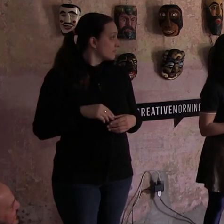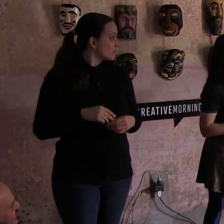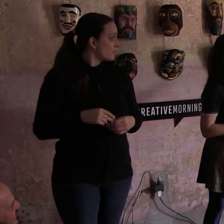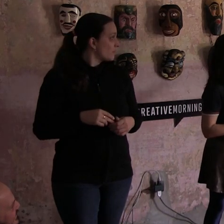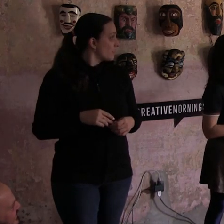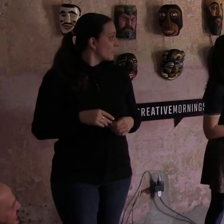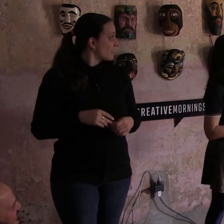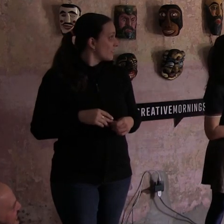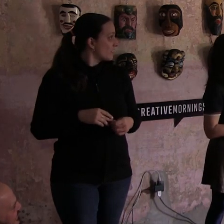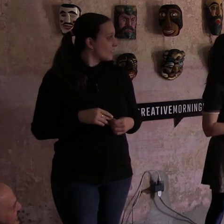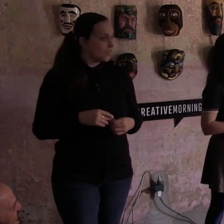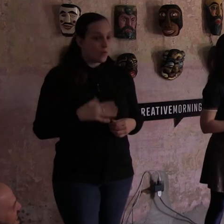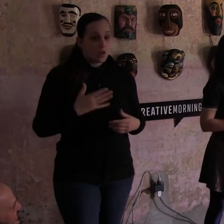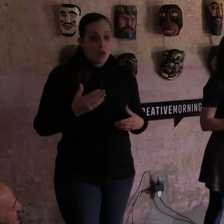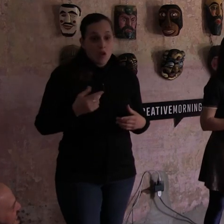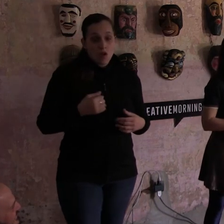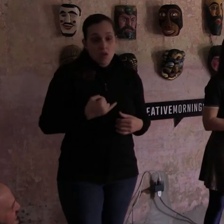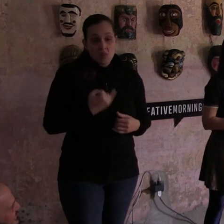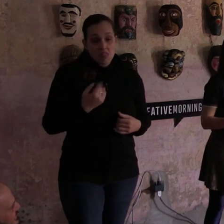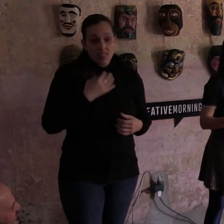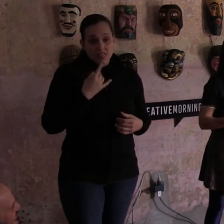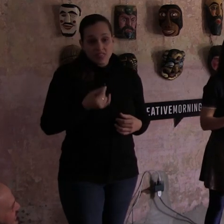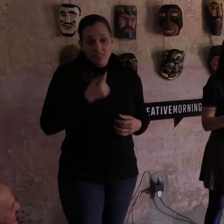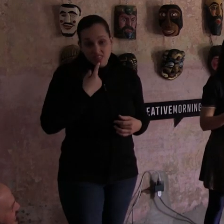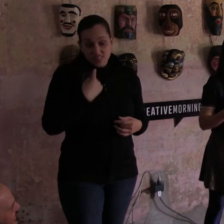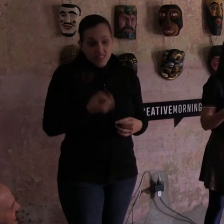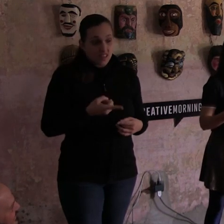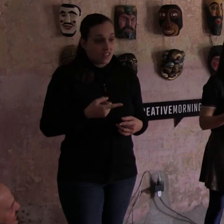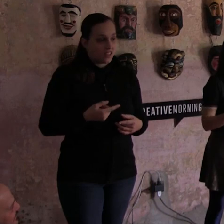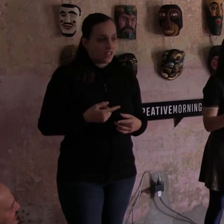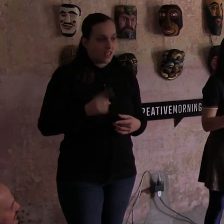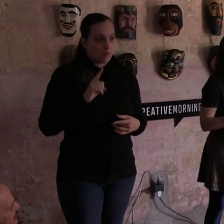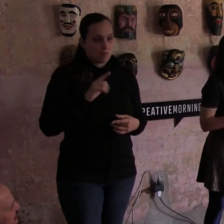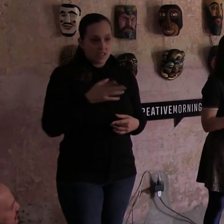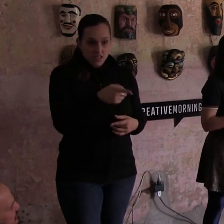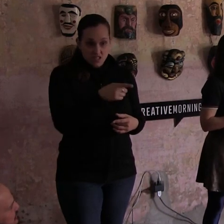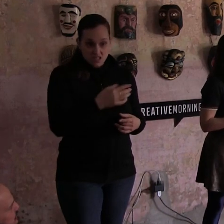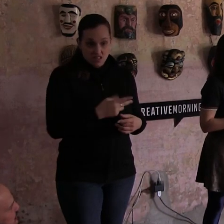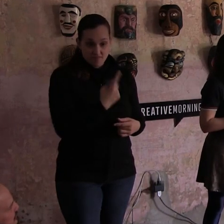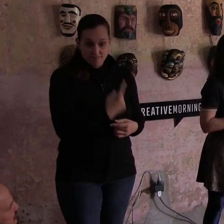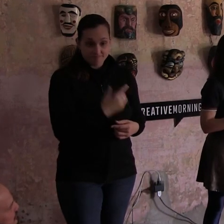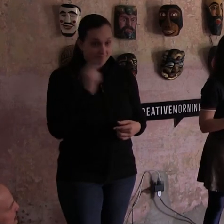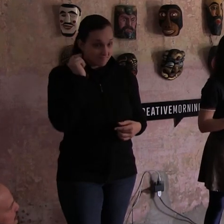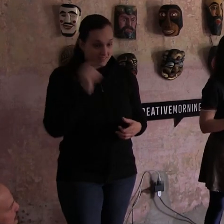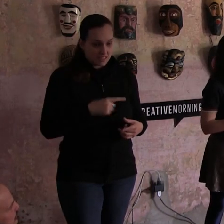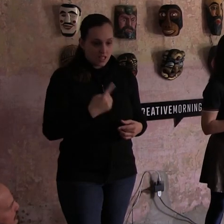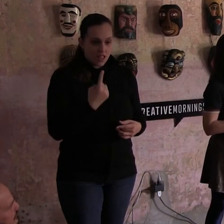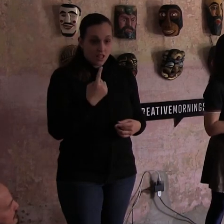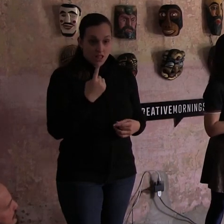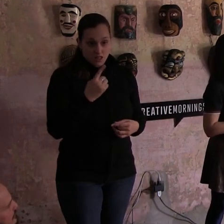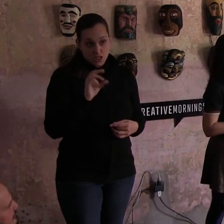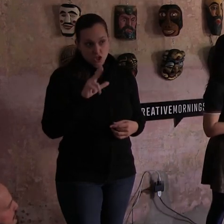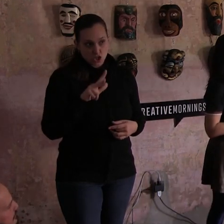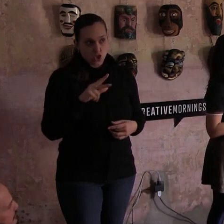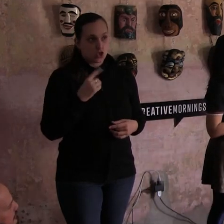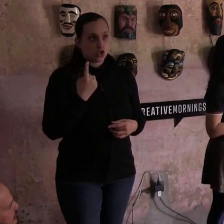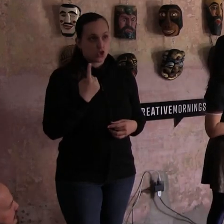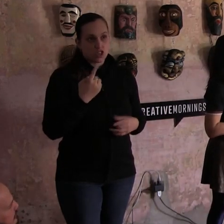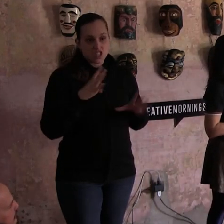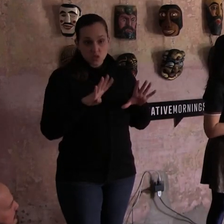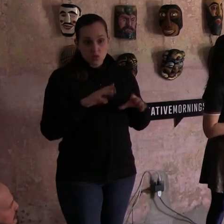día les dije, bueno, ya tenían 18, 19 años, les dije, bueno, hasta acá llegamos,